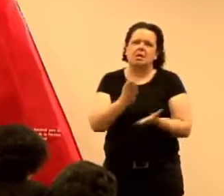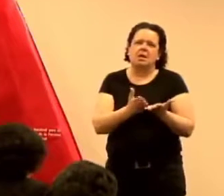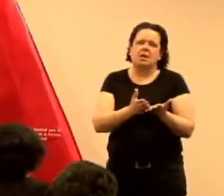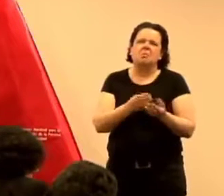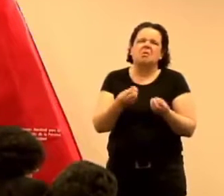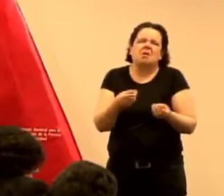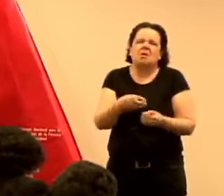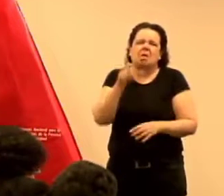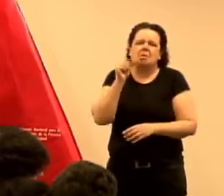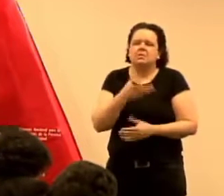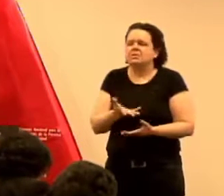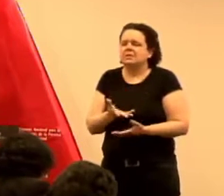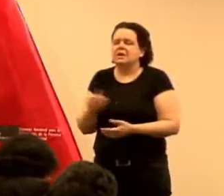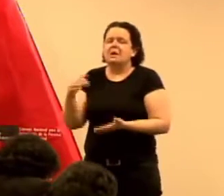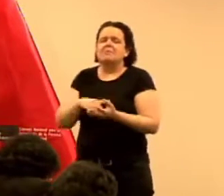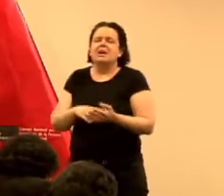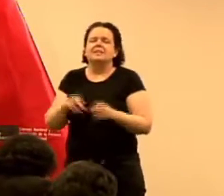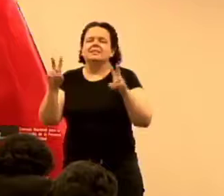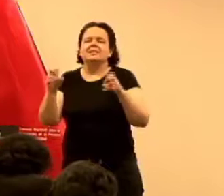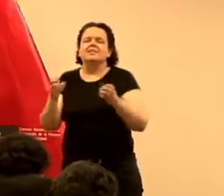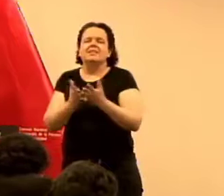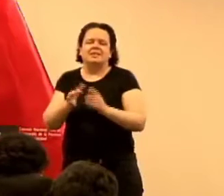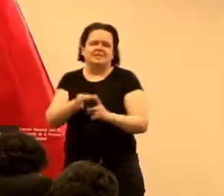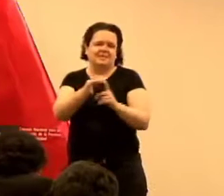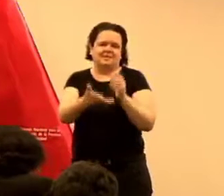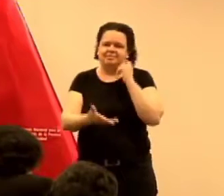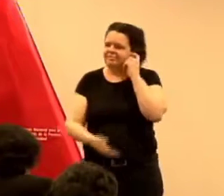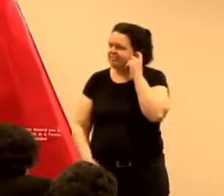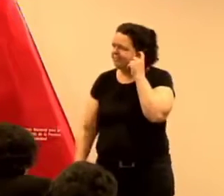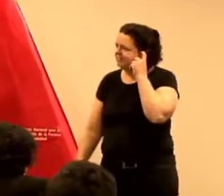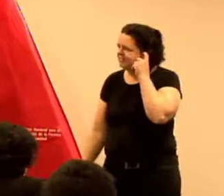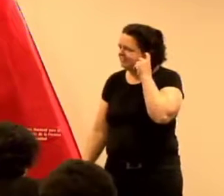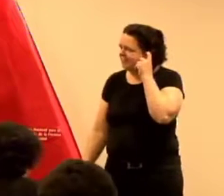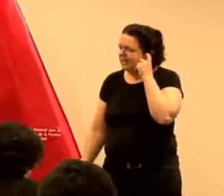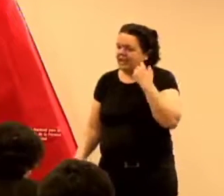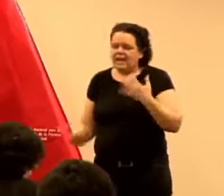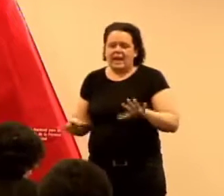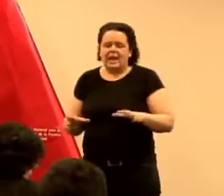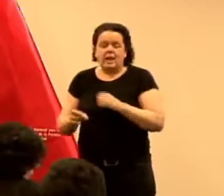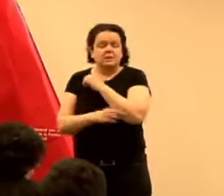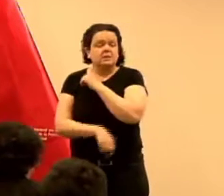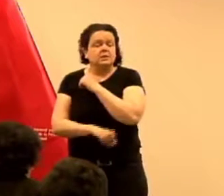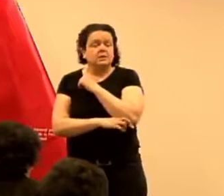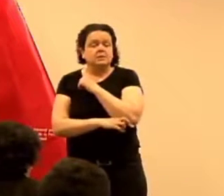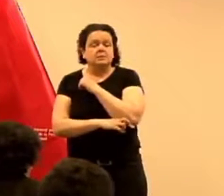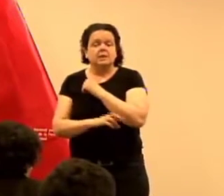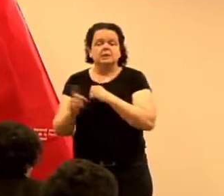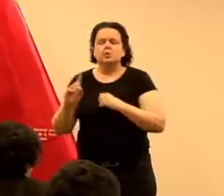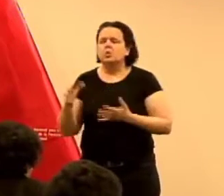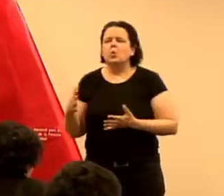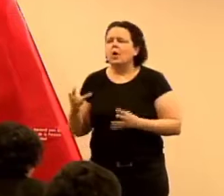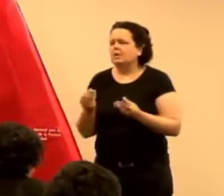sobre todo válido en temas de educación especial. En general, en los países no hay